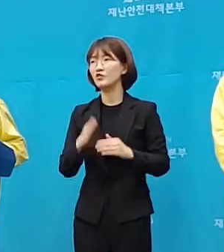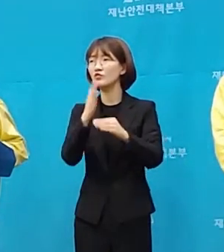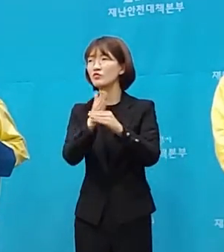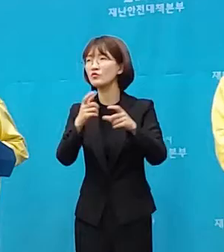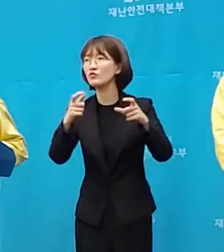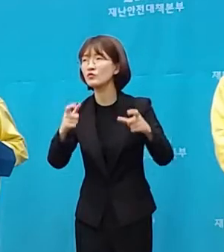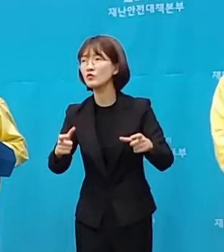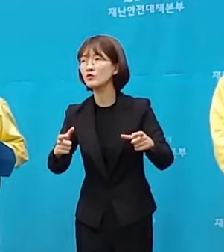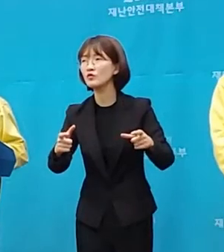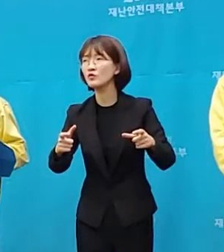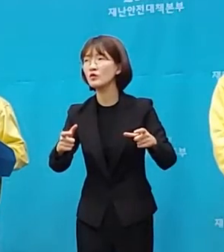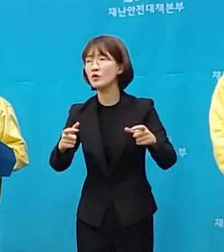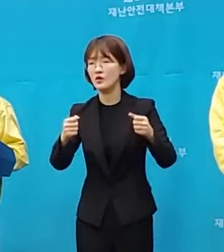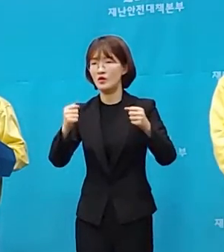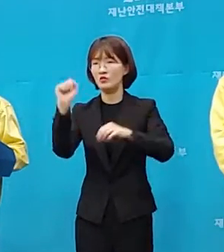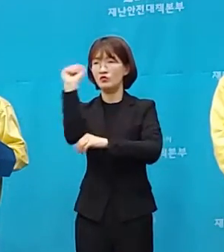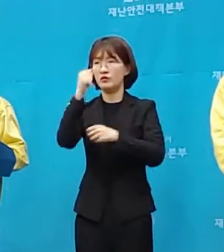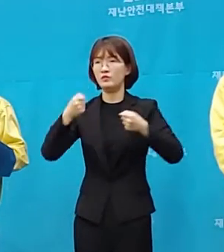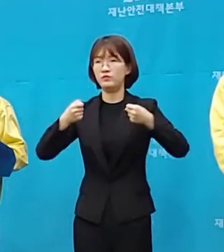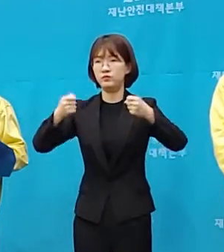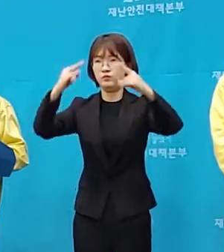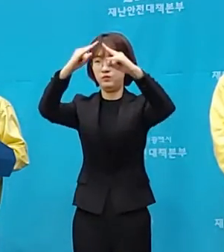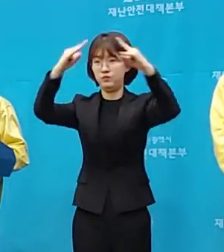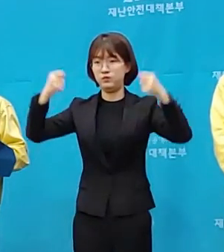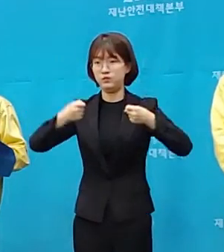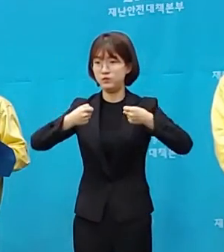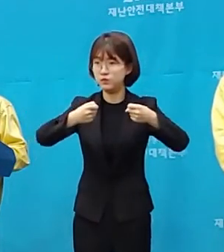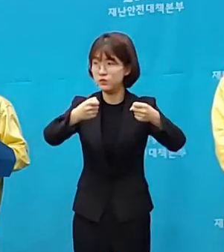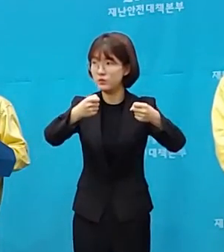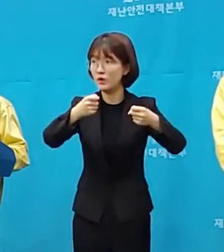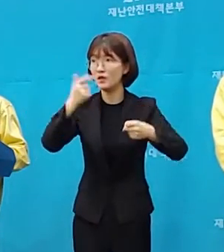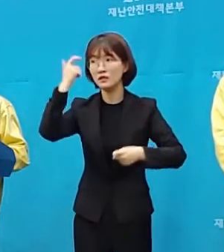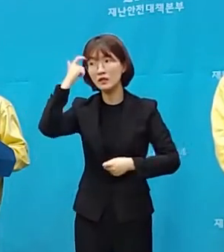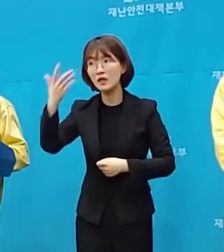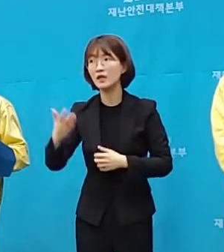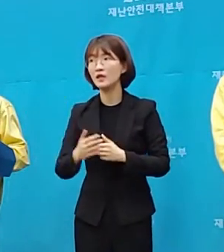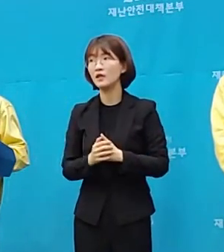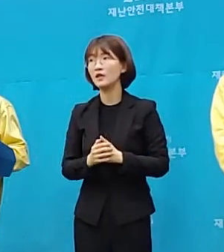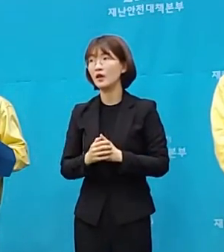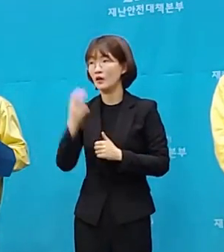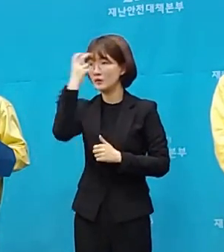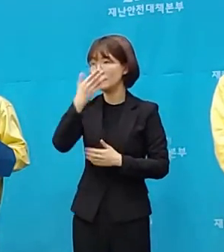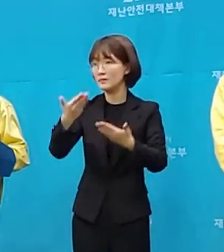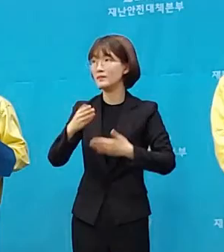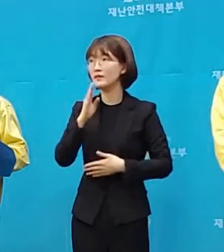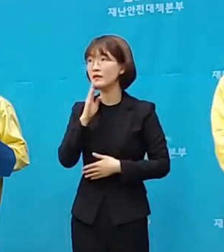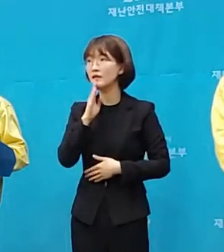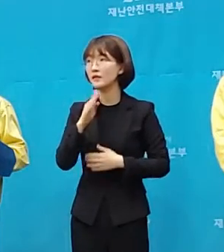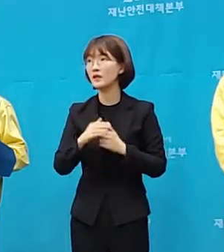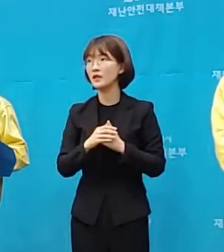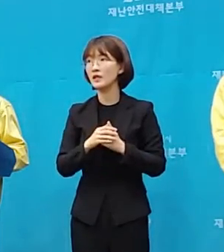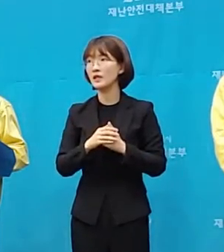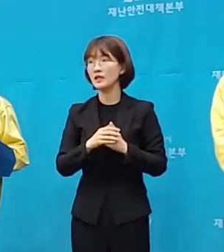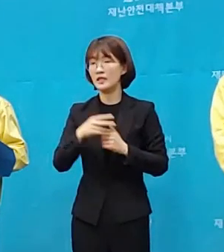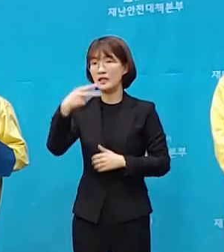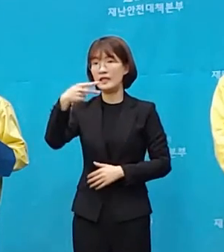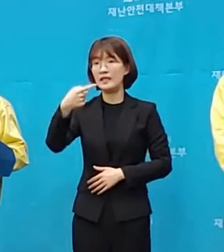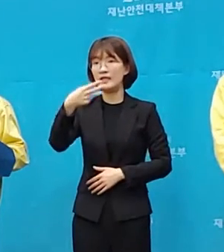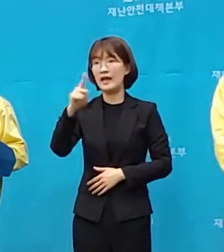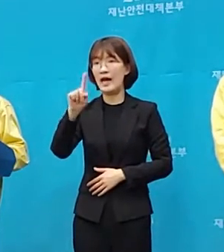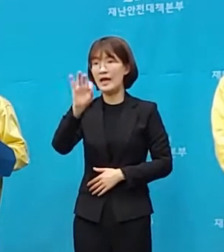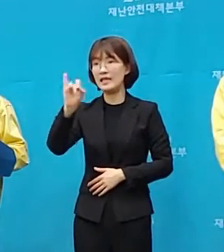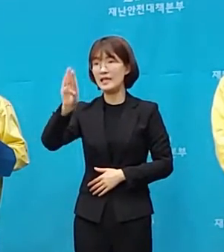지교에서 드라이브 스루 검사로 확진을 받으신 건지, 그러면 시안에서는 드라이브 스루 검사로 확진 검사를 받은 첫